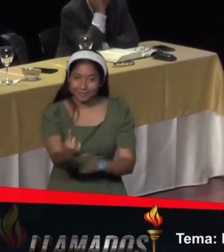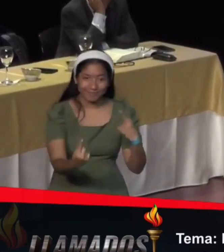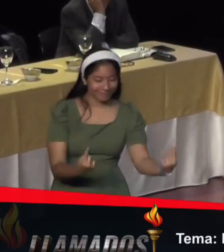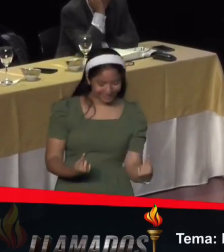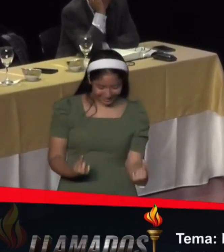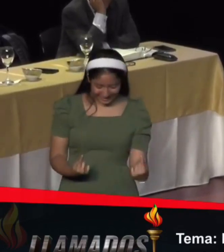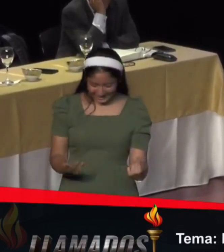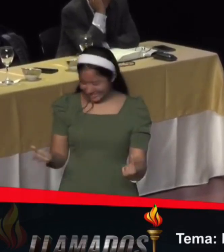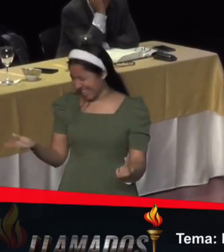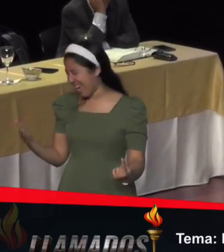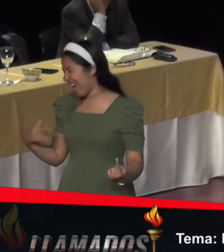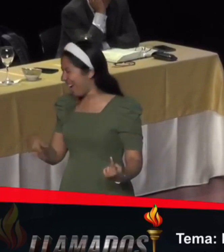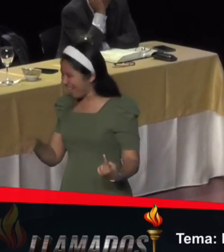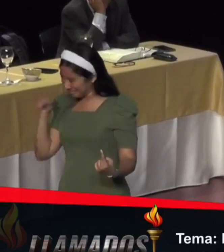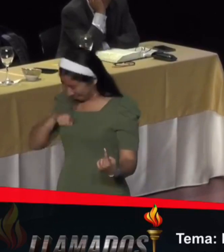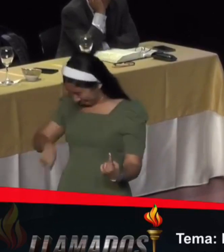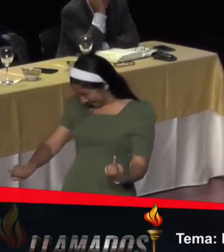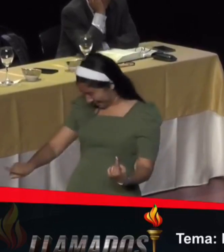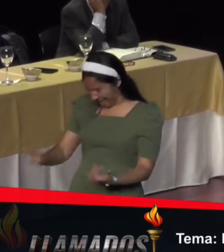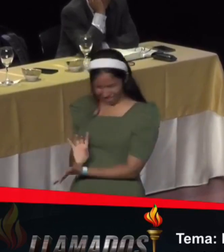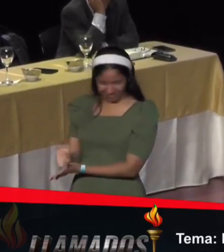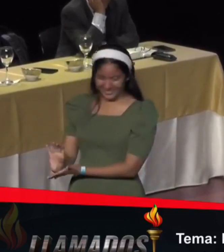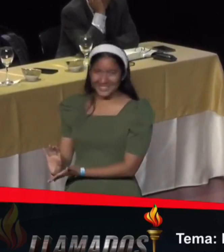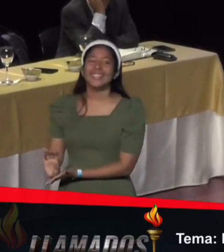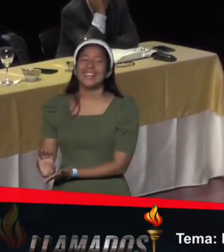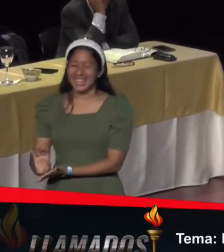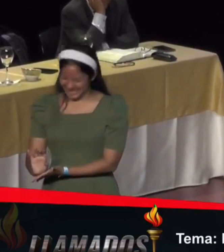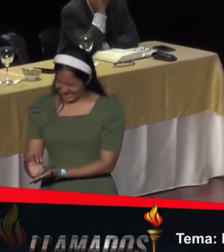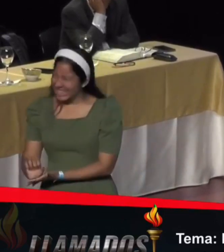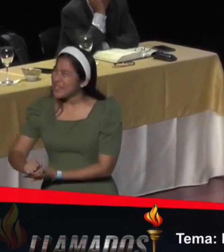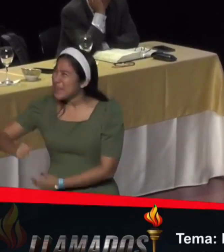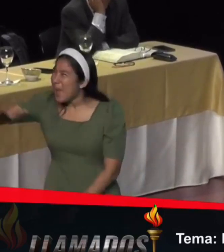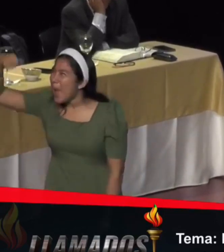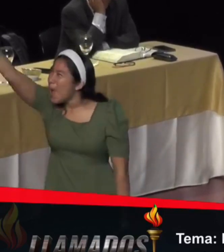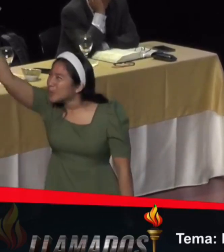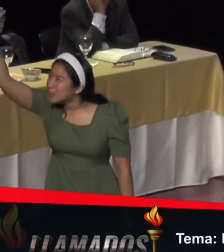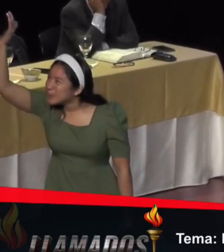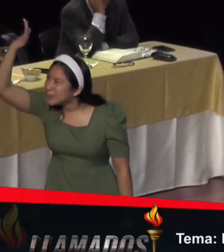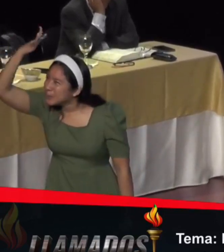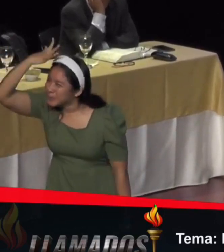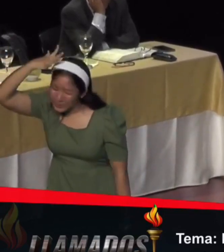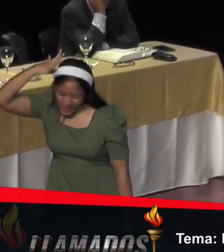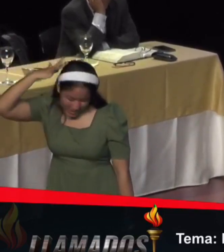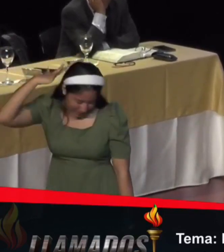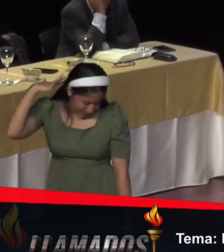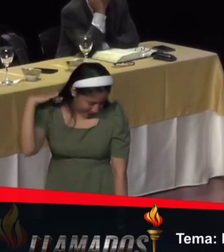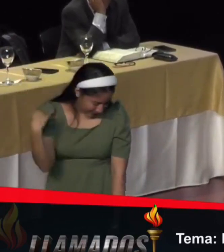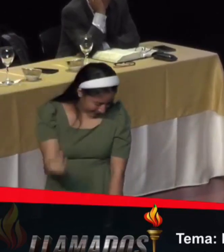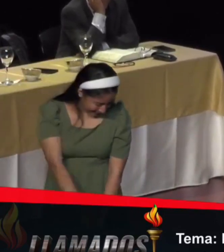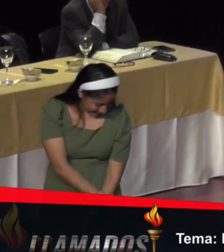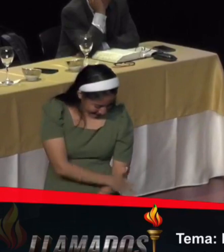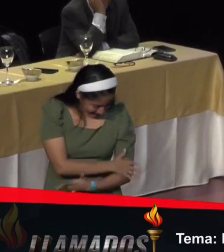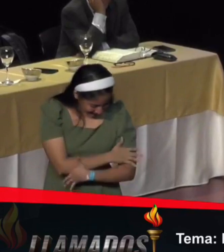siquiera iba a comer. La Biblia dice, y fue ungido delante de los que sí fueron llamados por Samuel.